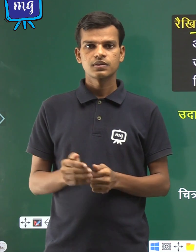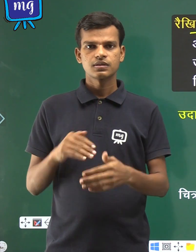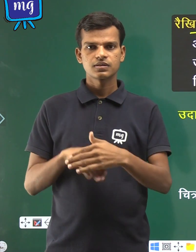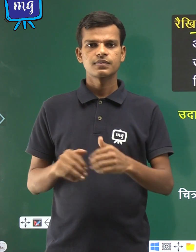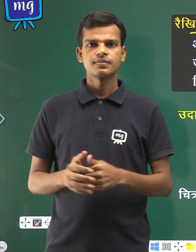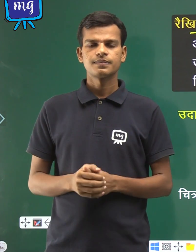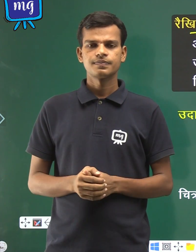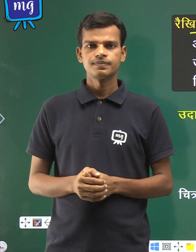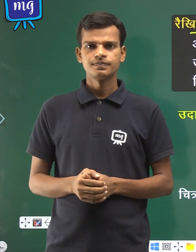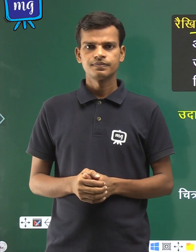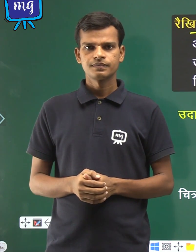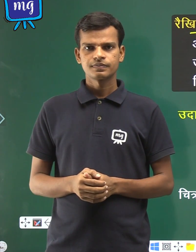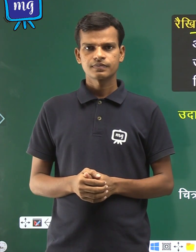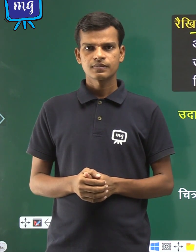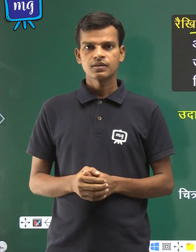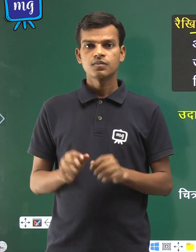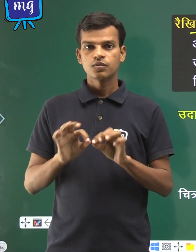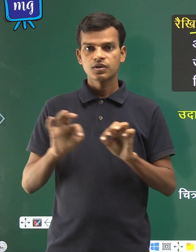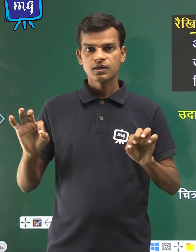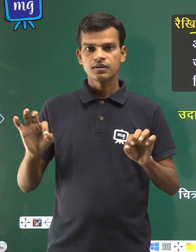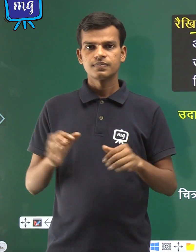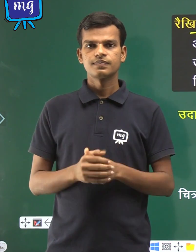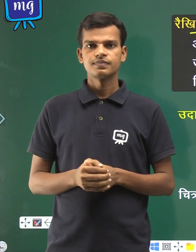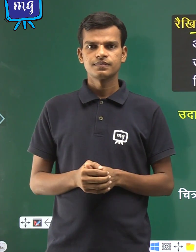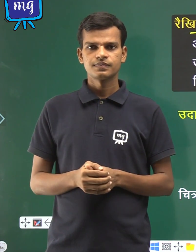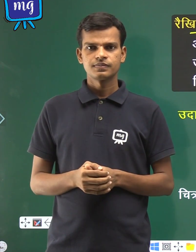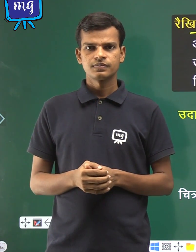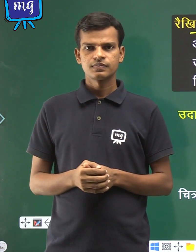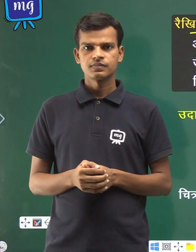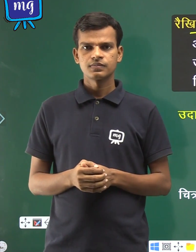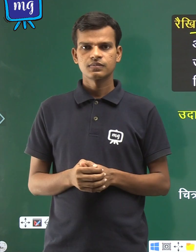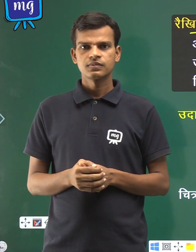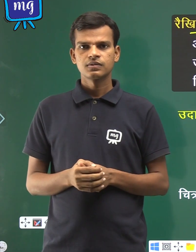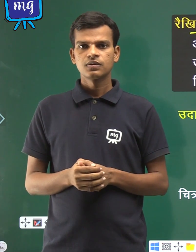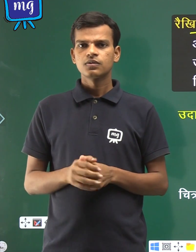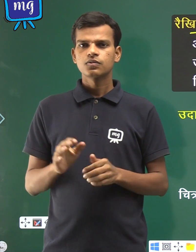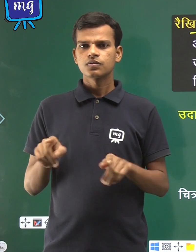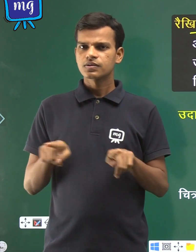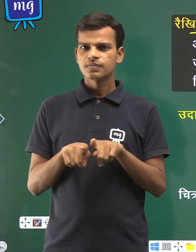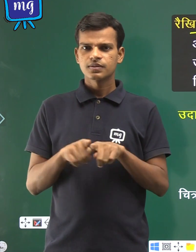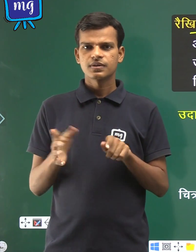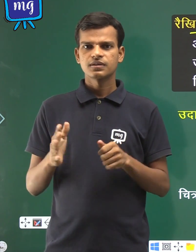जिसमें वह भुजाएं जो उभयनिष्ठ नहीं हैं